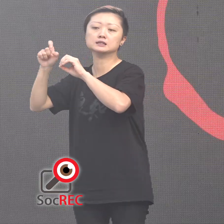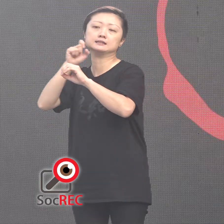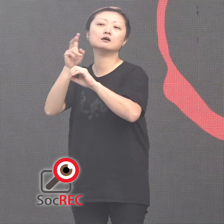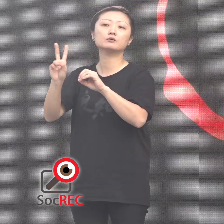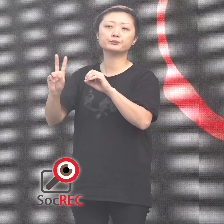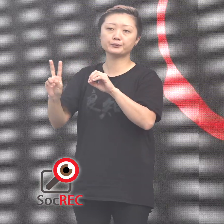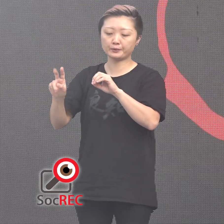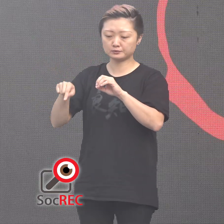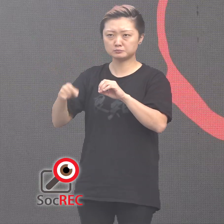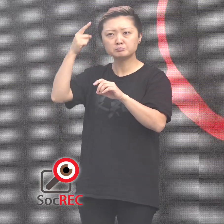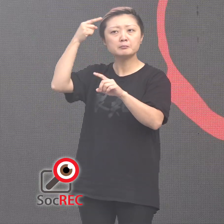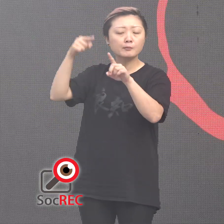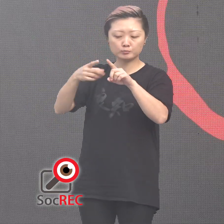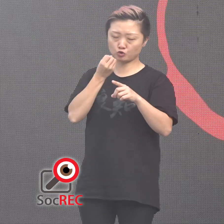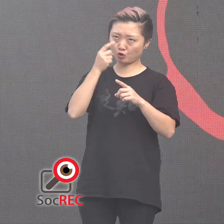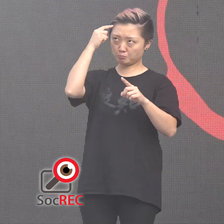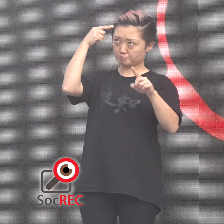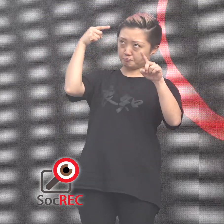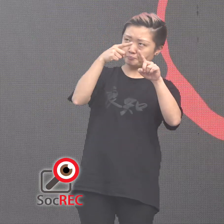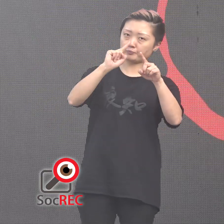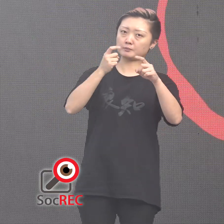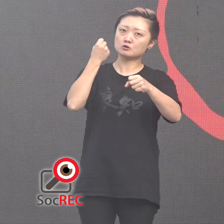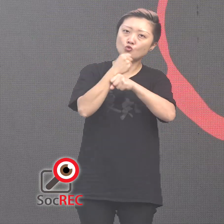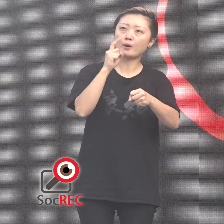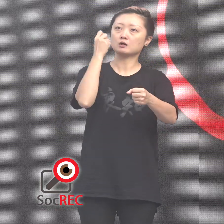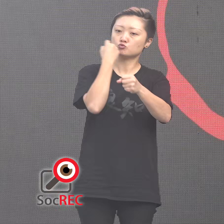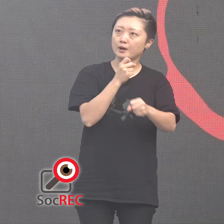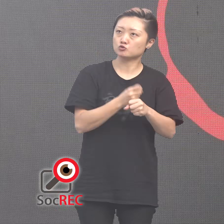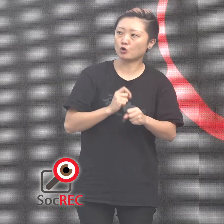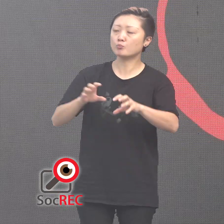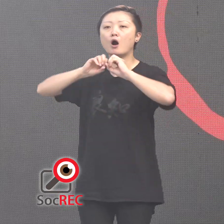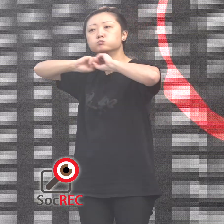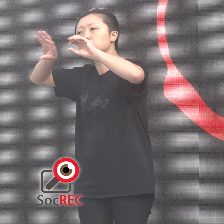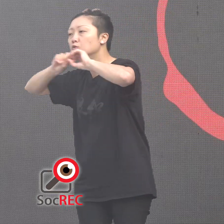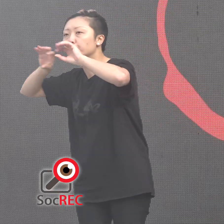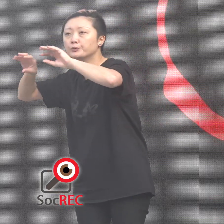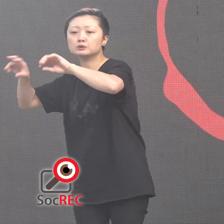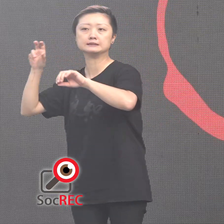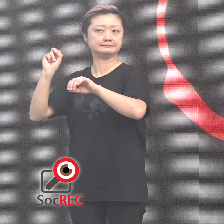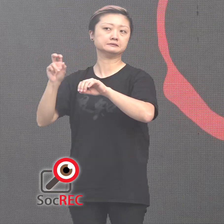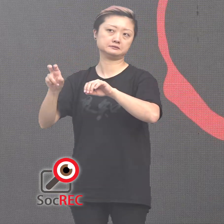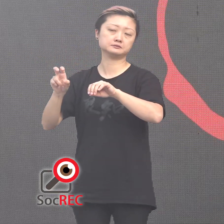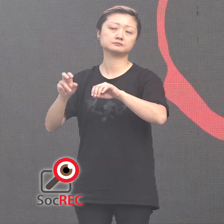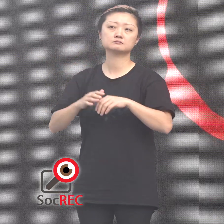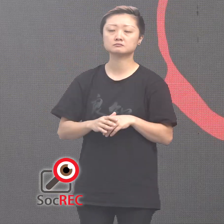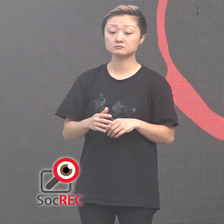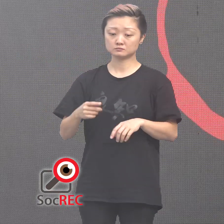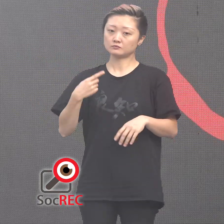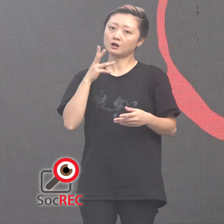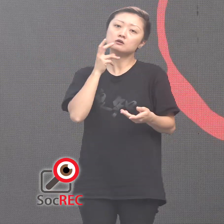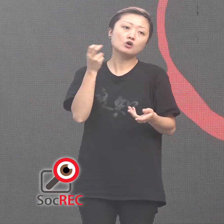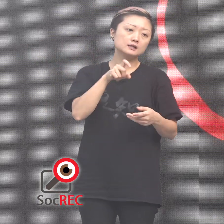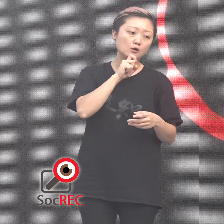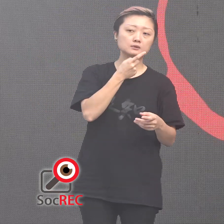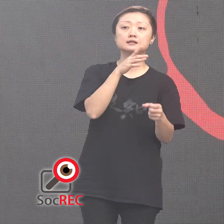去宣揚我們香港人的理念。亦都有人是有很多日本和香港的手足